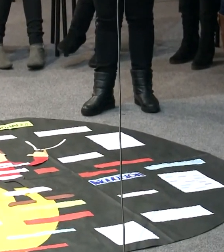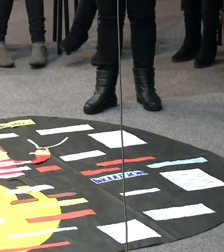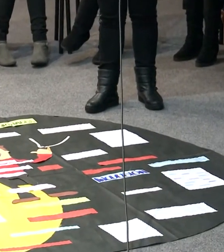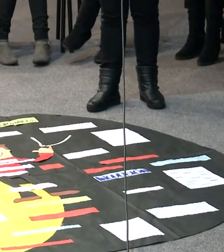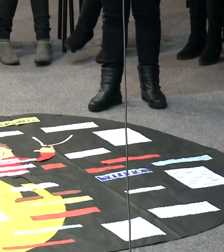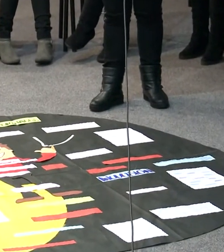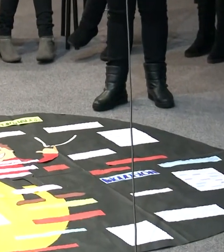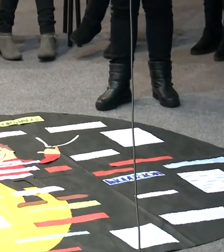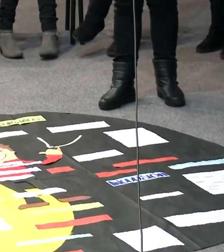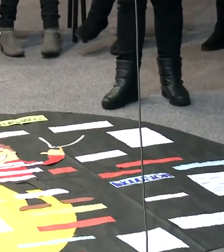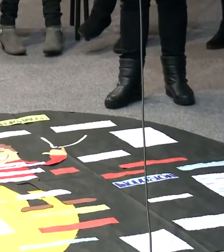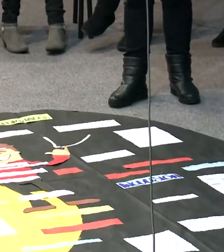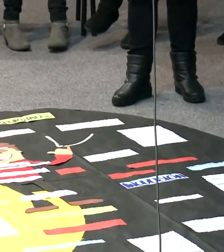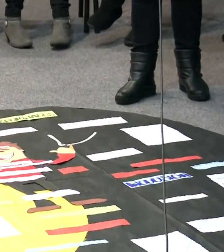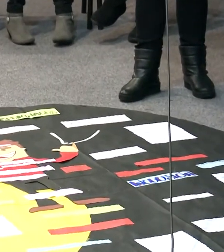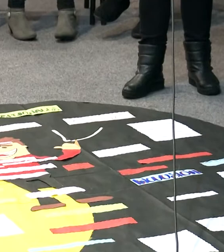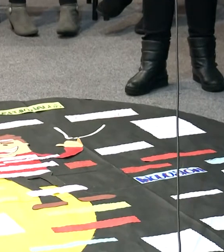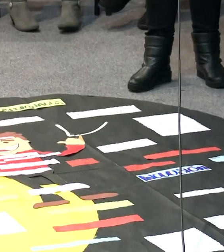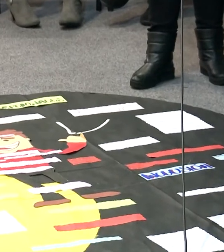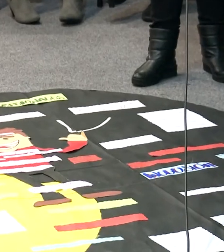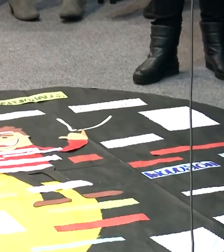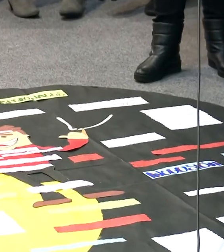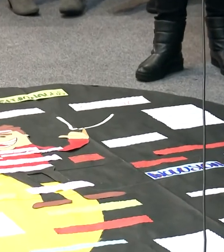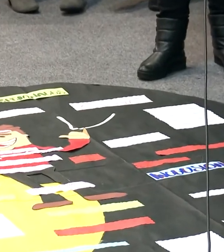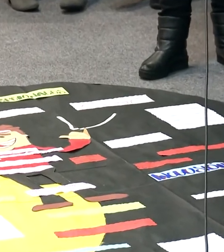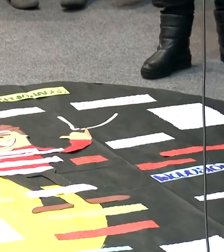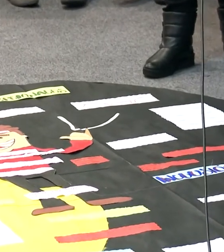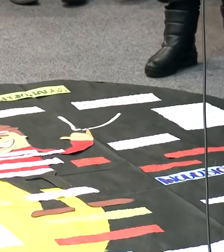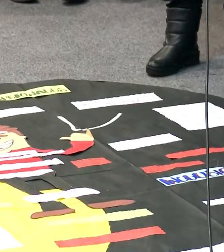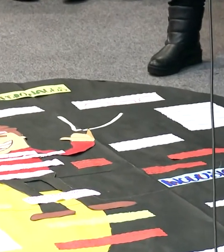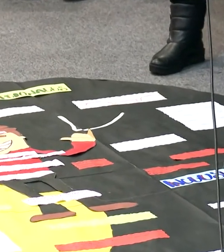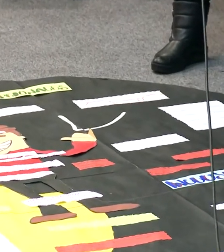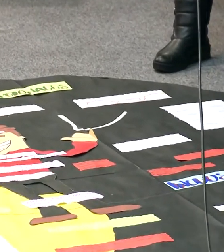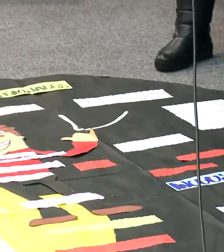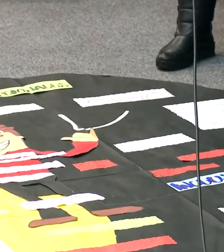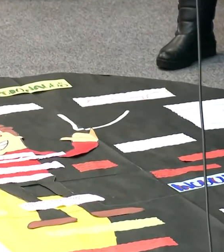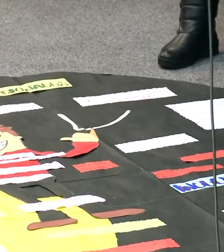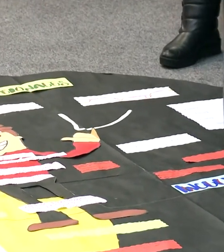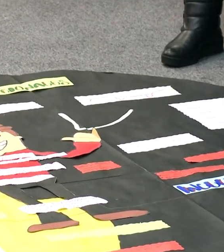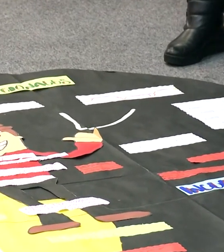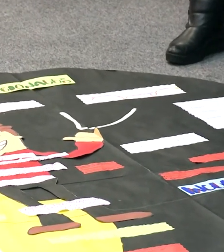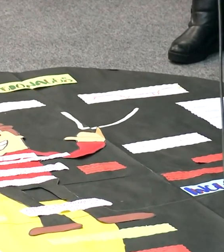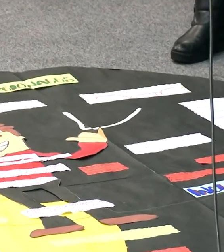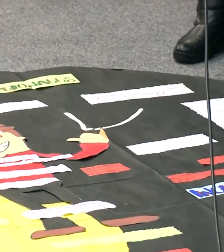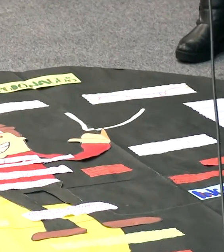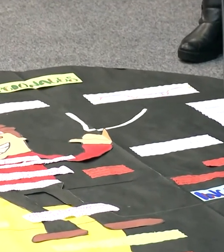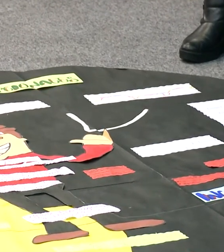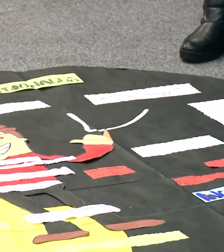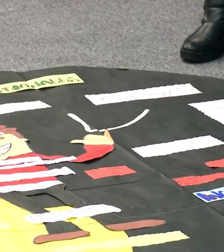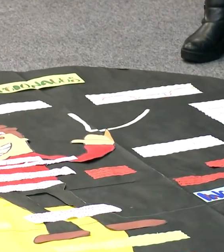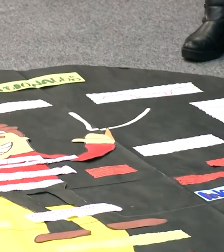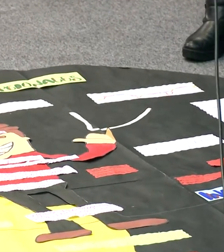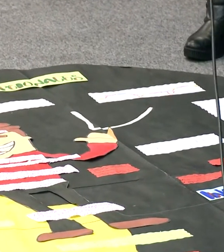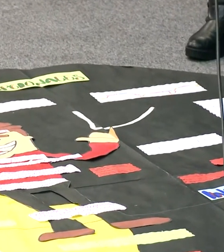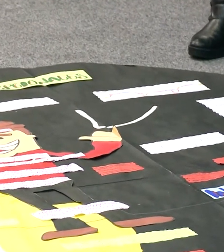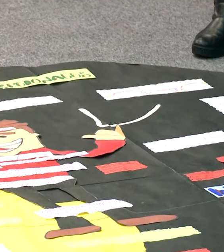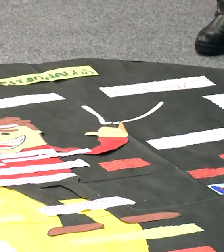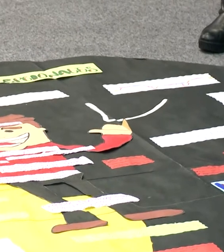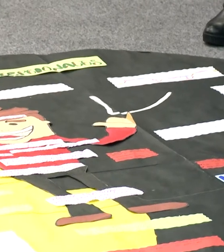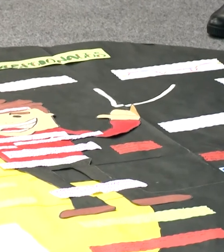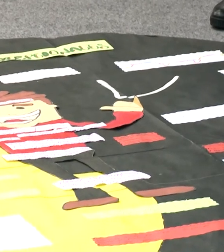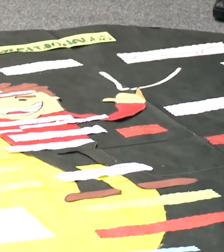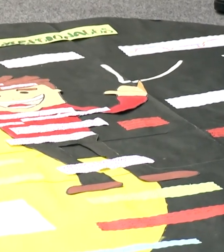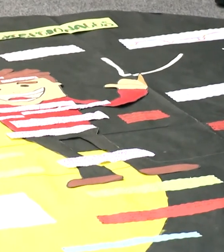último, en relación ya al contexto, era saber más si el contexto, es decir, el planetario, estaba